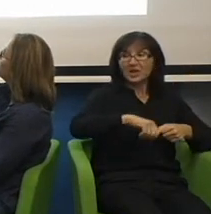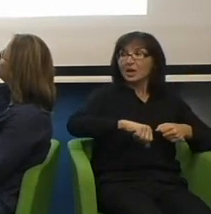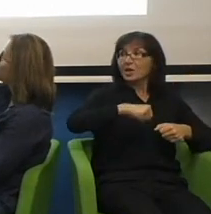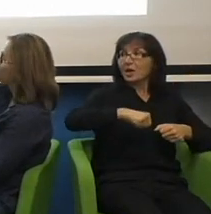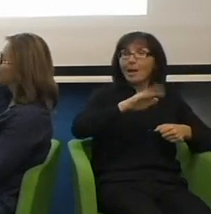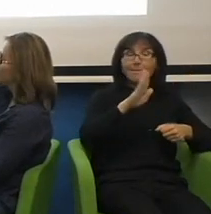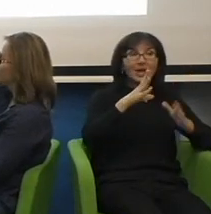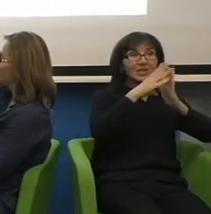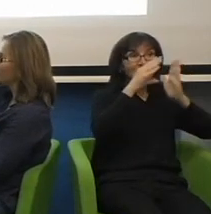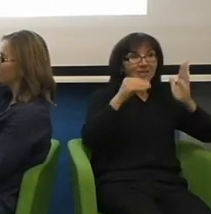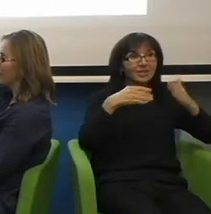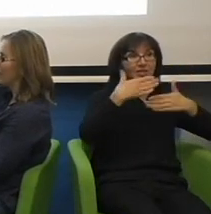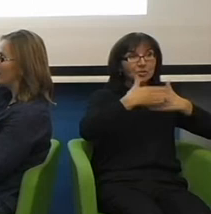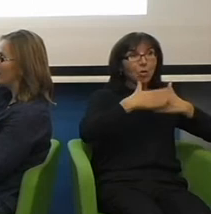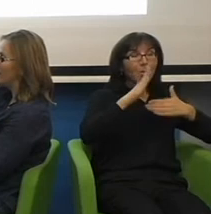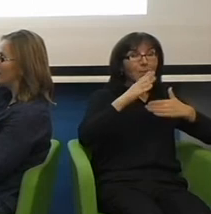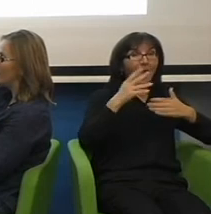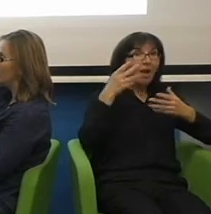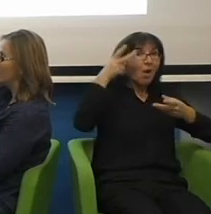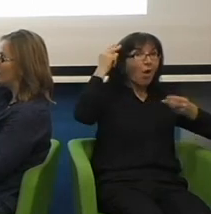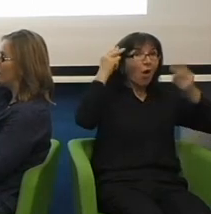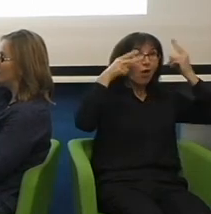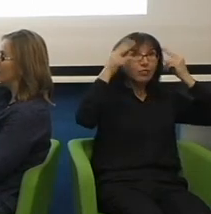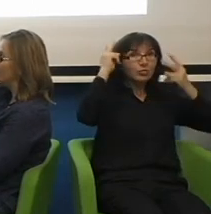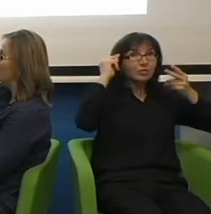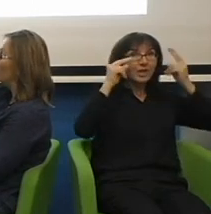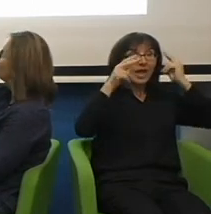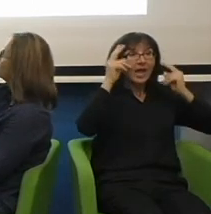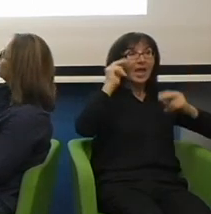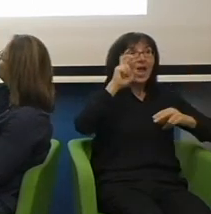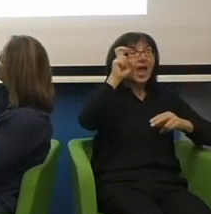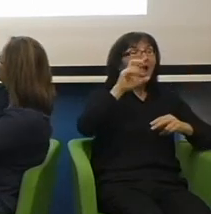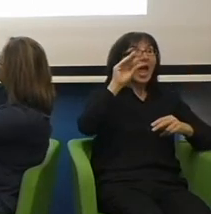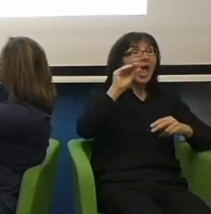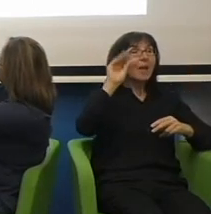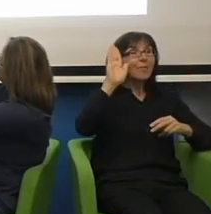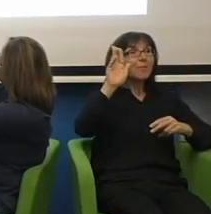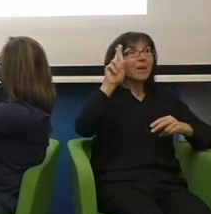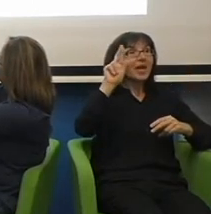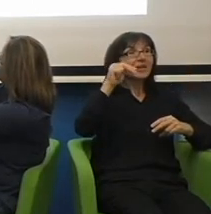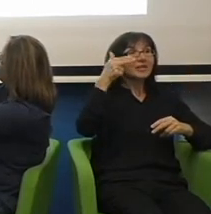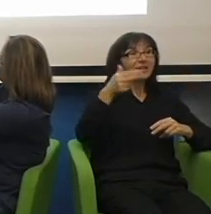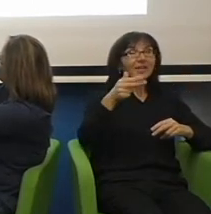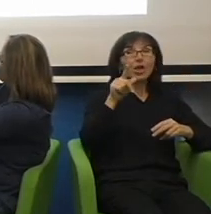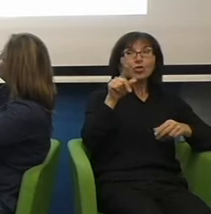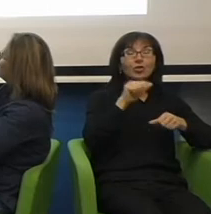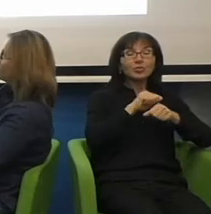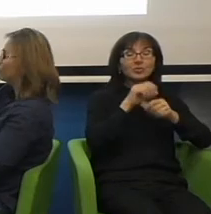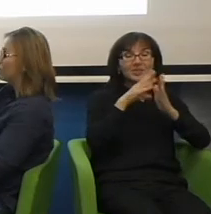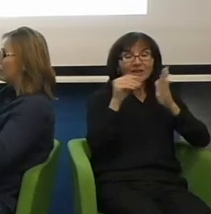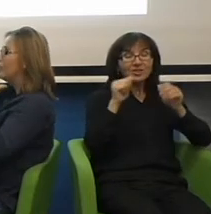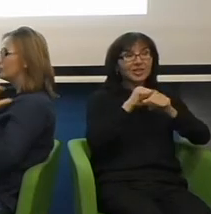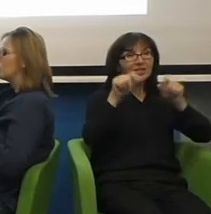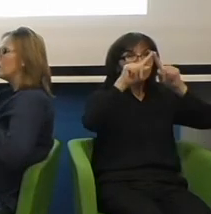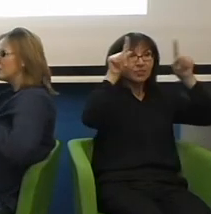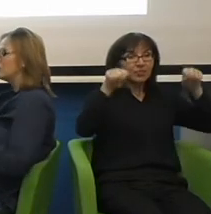ślubu. Ona ma na tym zdjęciu fryzurę a la Audrey Hepburn. I dokładnie, jak to zdjęcie jest wykadrowane, ale jak spojrzy się na jej